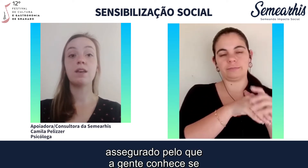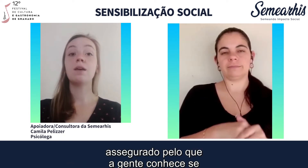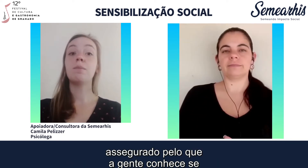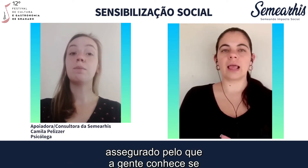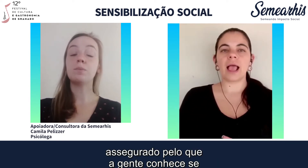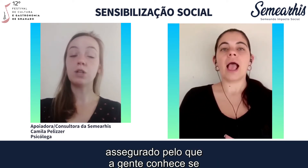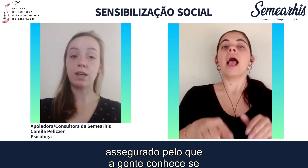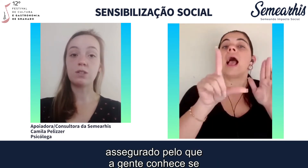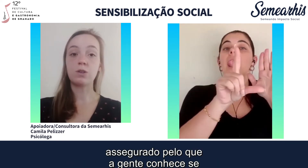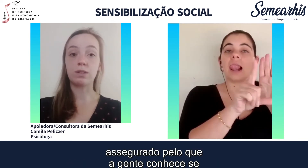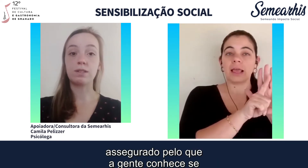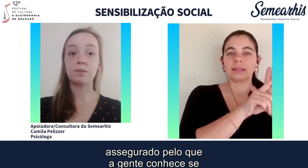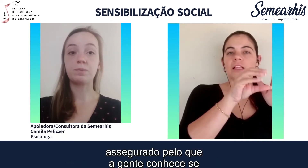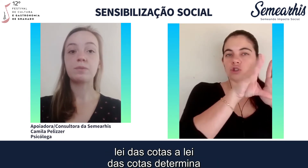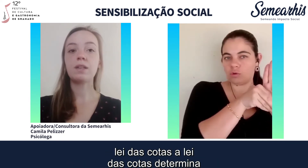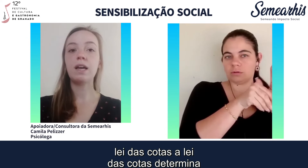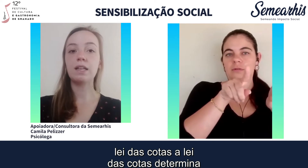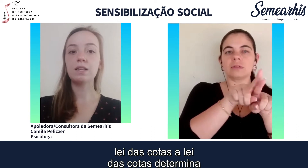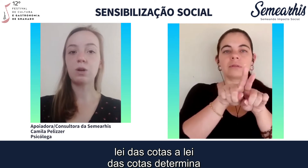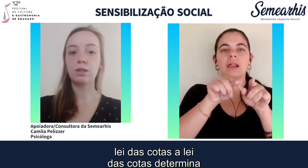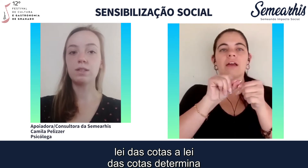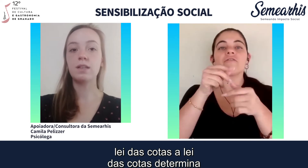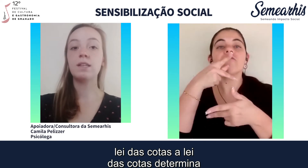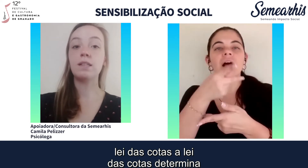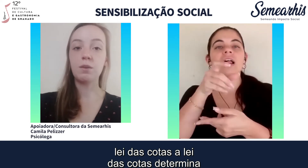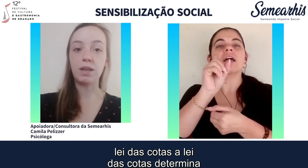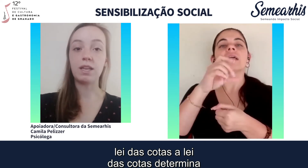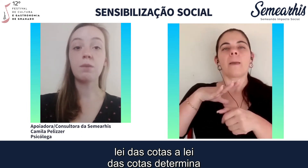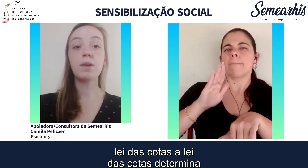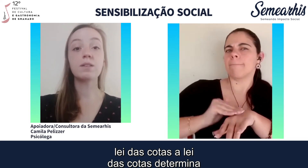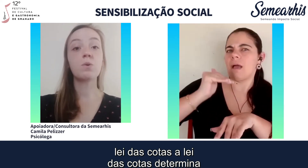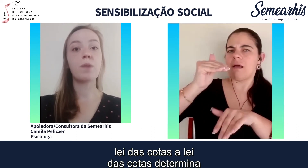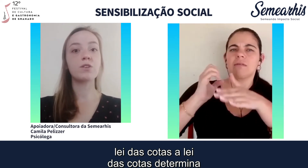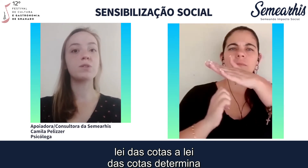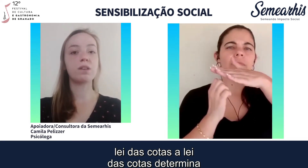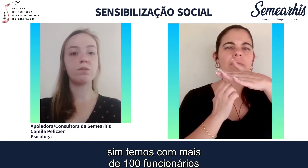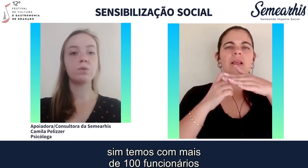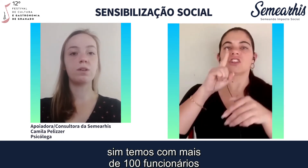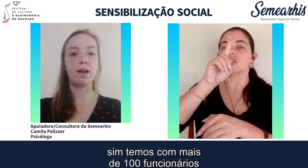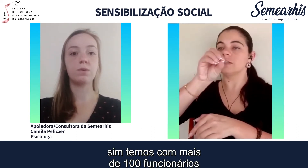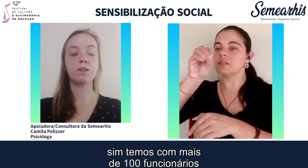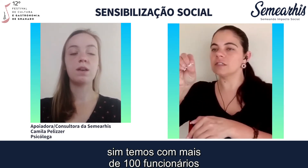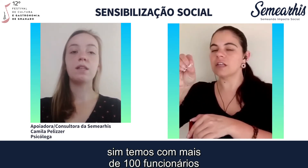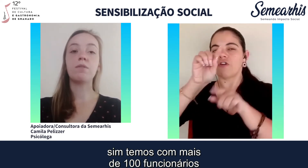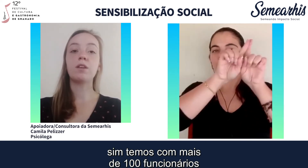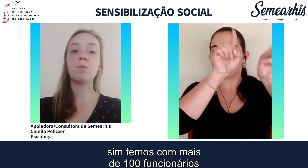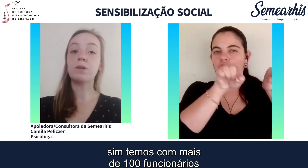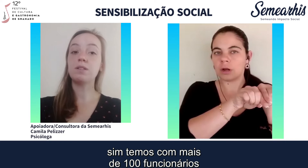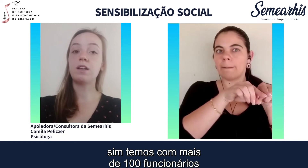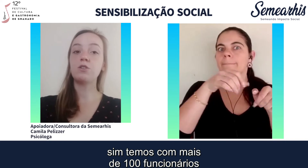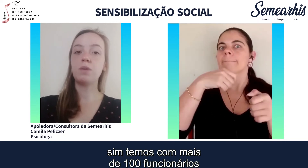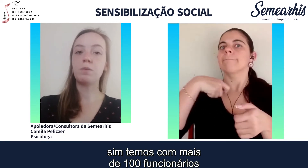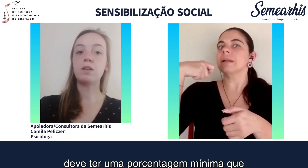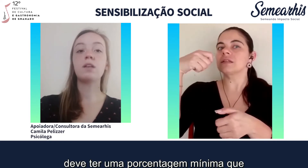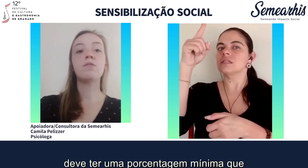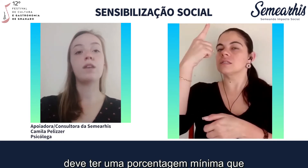conhece de Lei das Cotas. A Lei das Cotas determina que empresas com mais de 100 funcionários devem ter uma